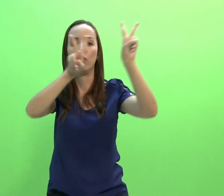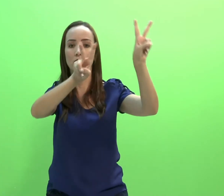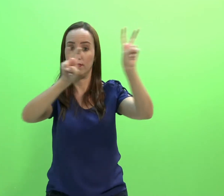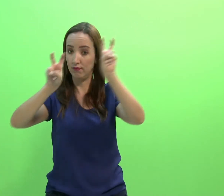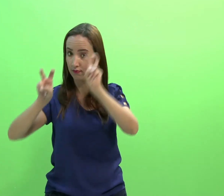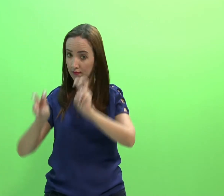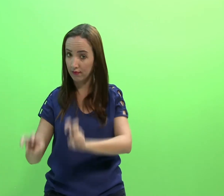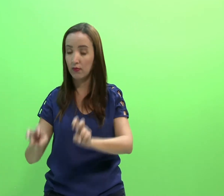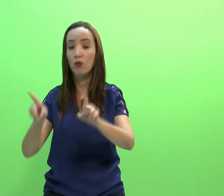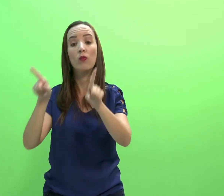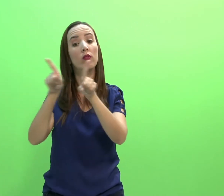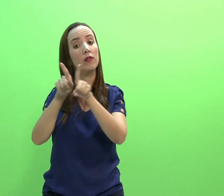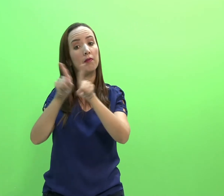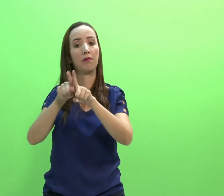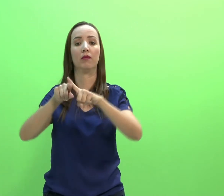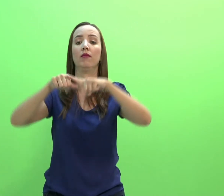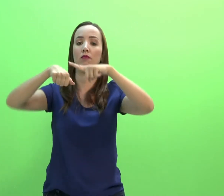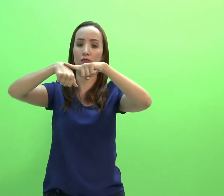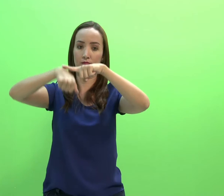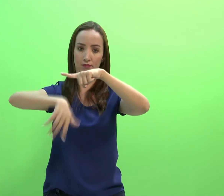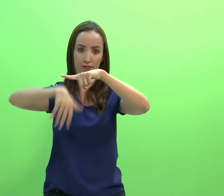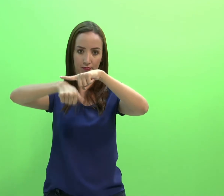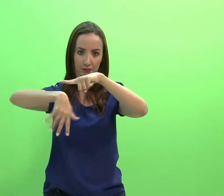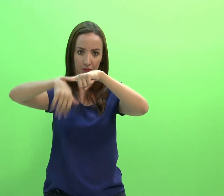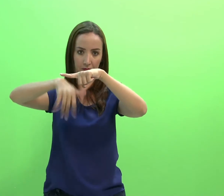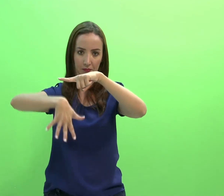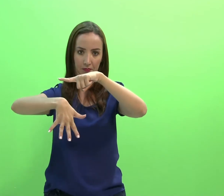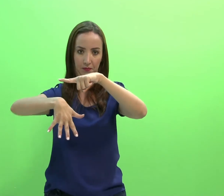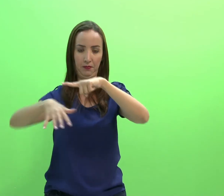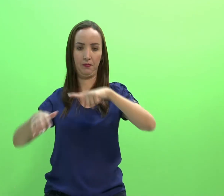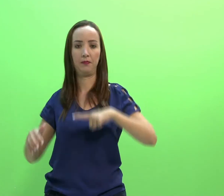explicaremos sobre citação e também notas de rodapé.